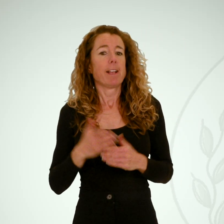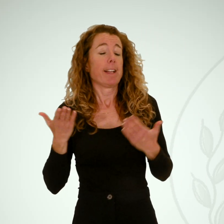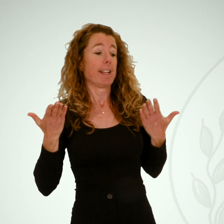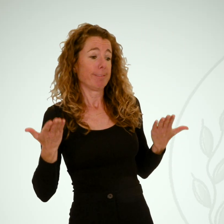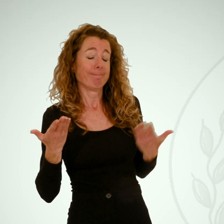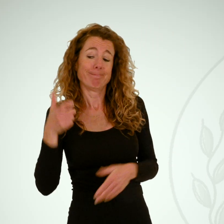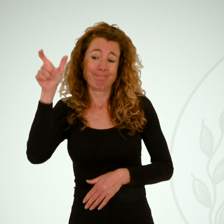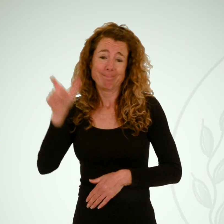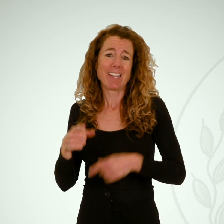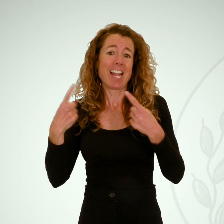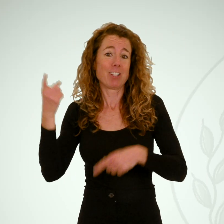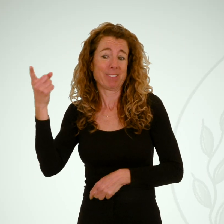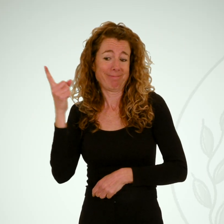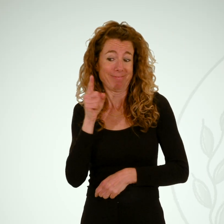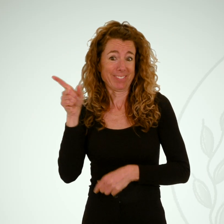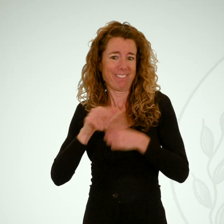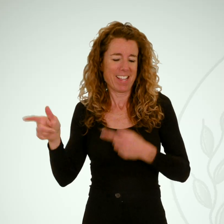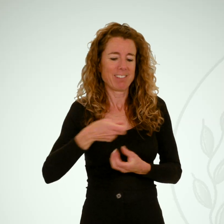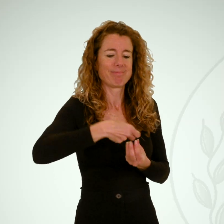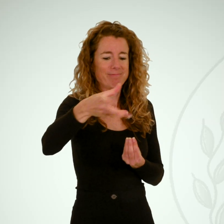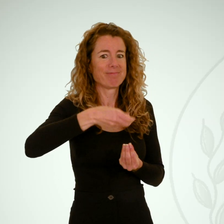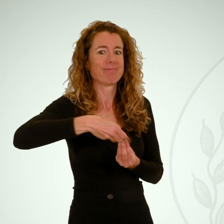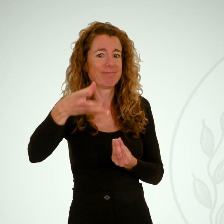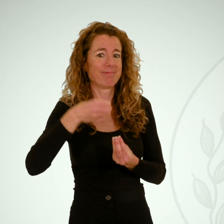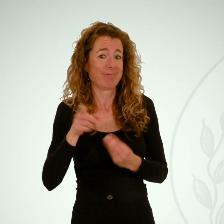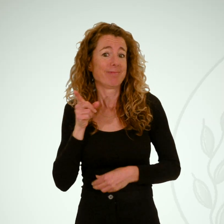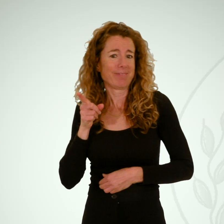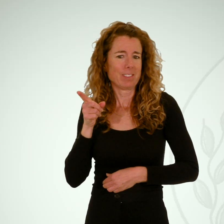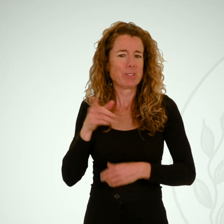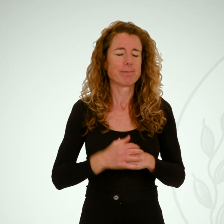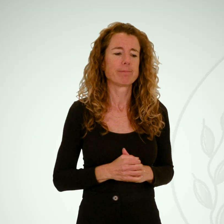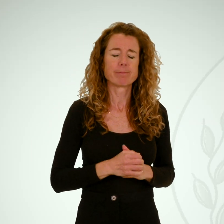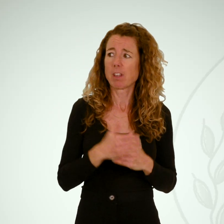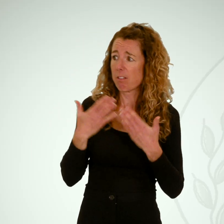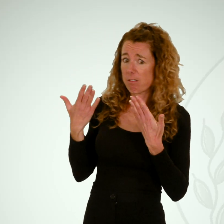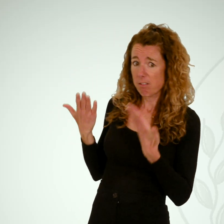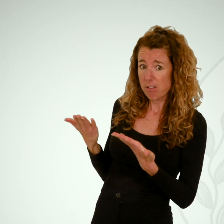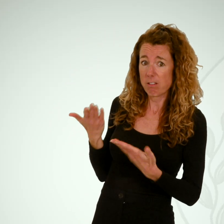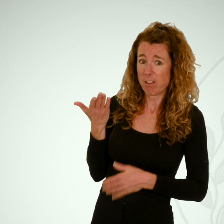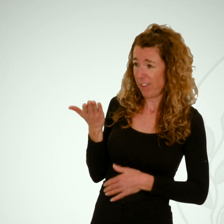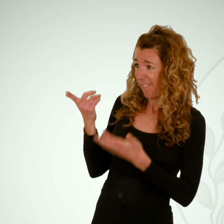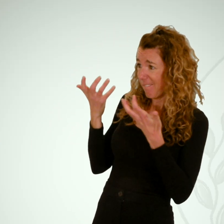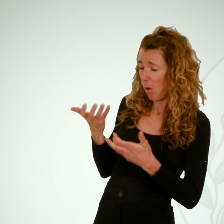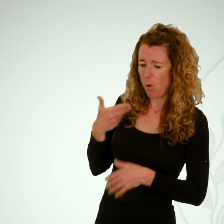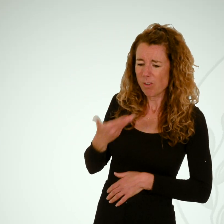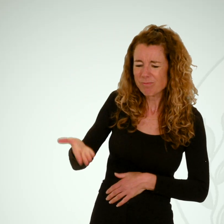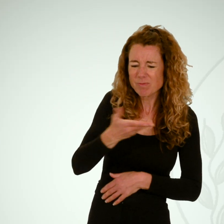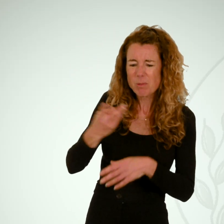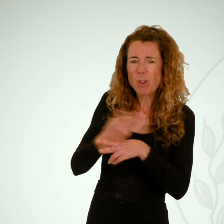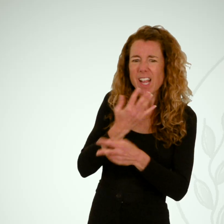Il leur répond : « C'est un ennemi qui a fait cela. » Les serviteurs lui disent : « Est-ce que tu veux que nous